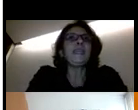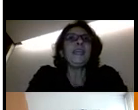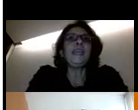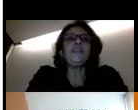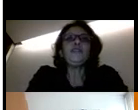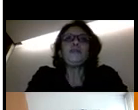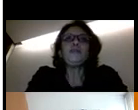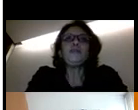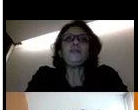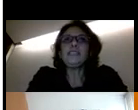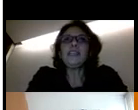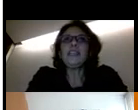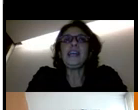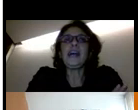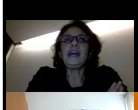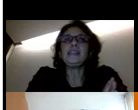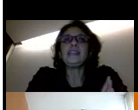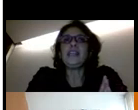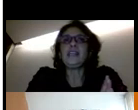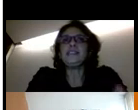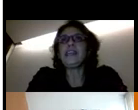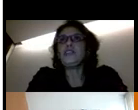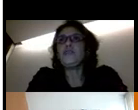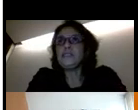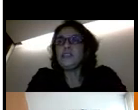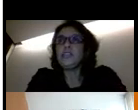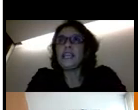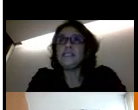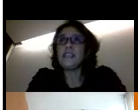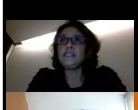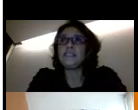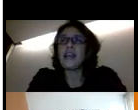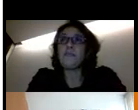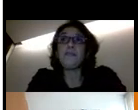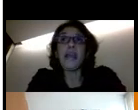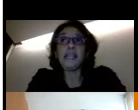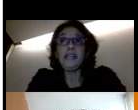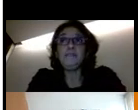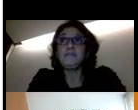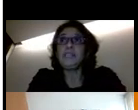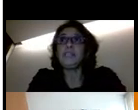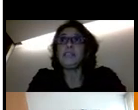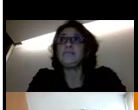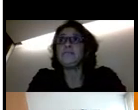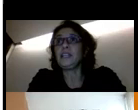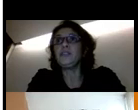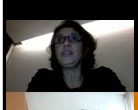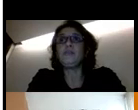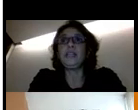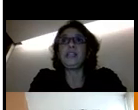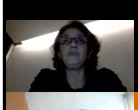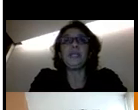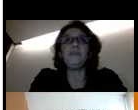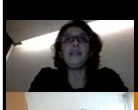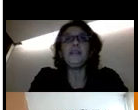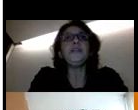¿Sí? Ellos pertenecen al tercer año básico, que es enseñanza primaria, ¿cierto?